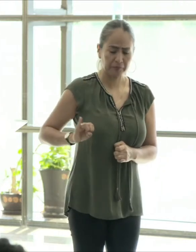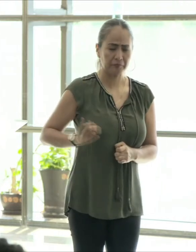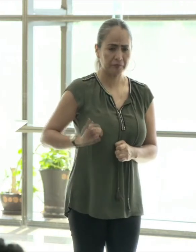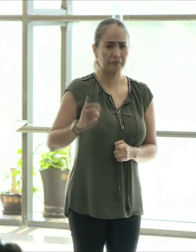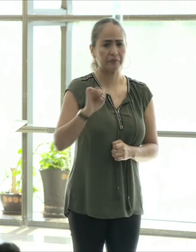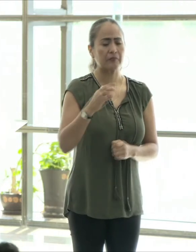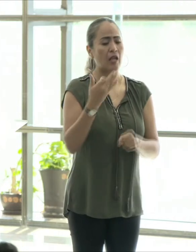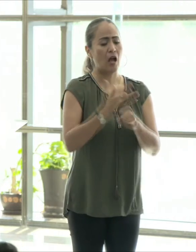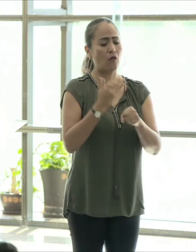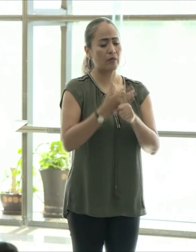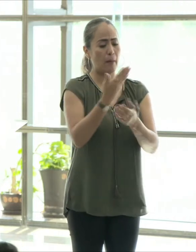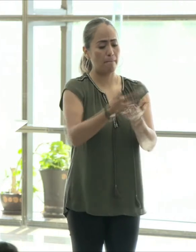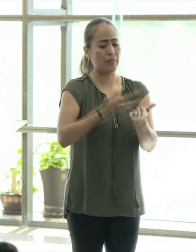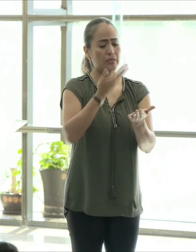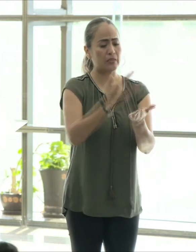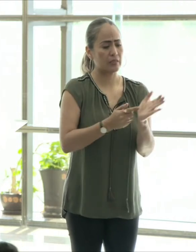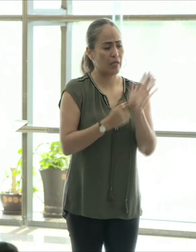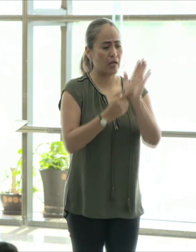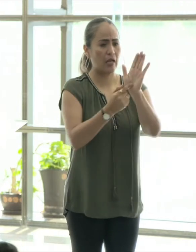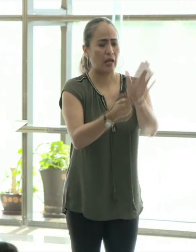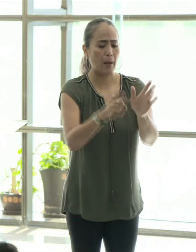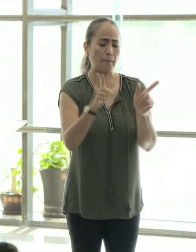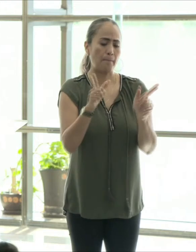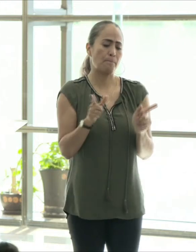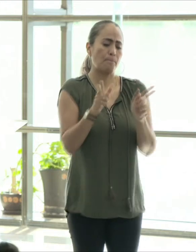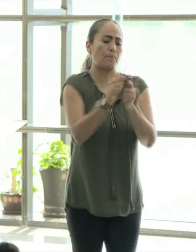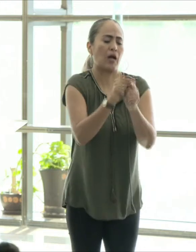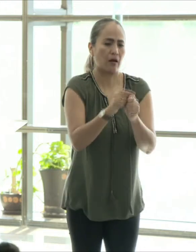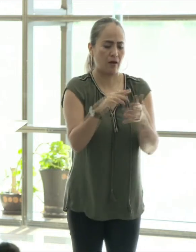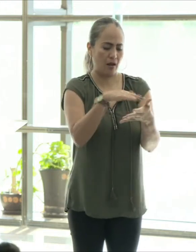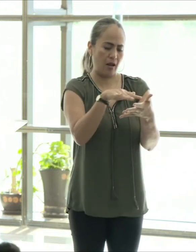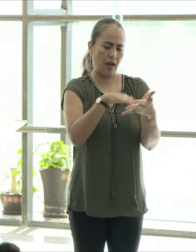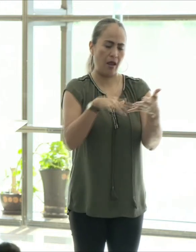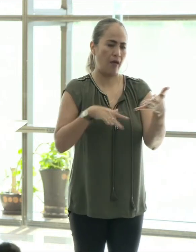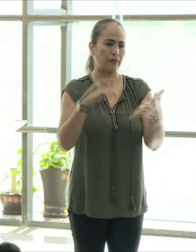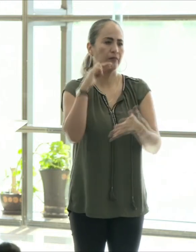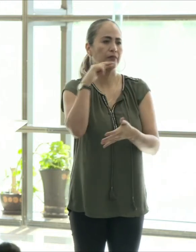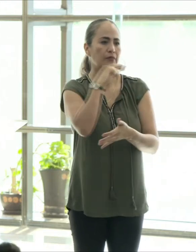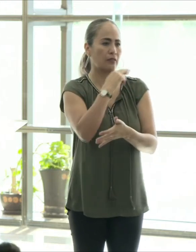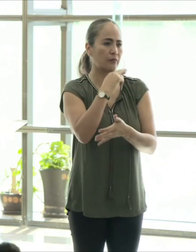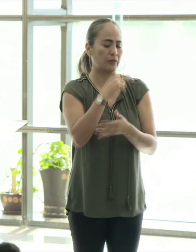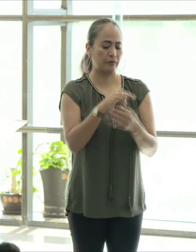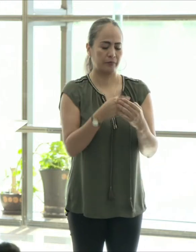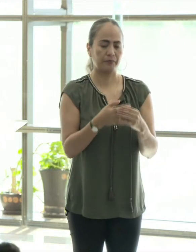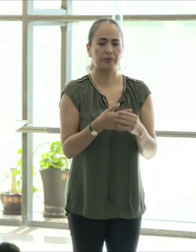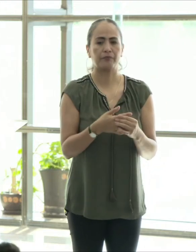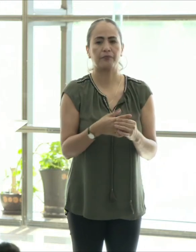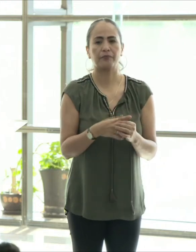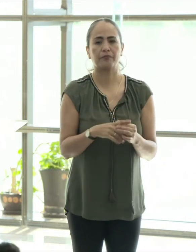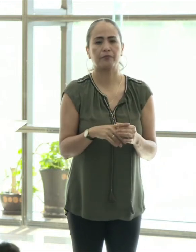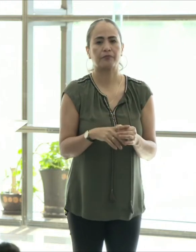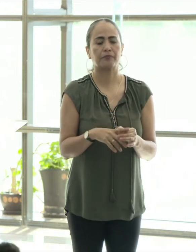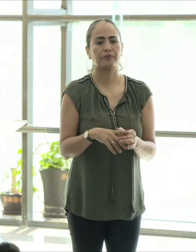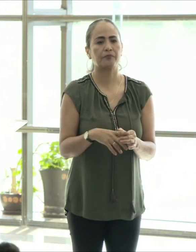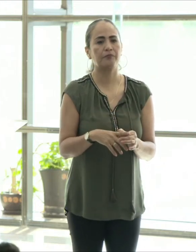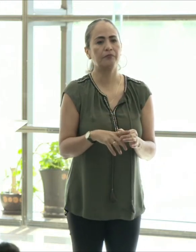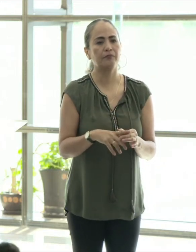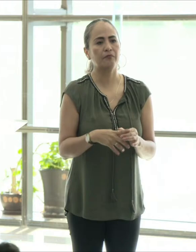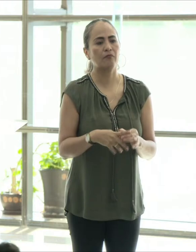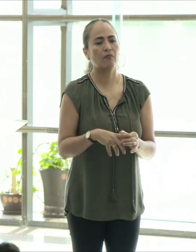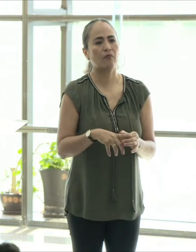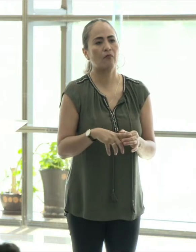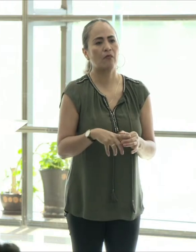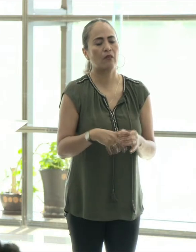estamos presentando hoy es es una versión más corta que sea más rápida de leer y pues bueno muy contentas de